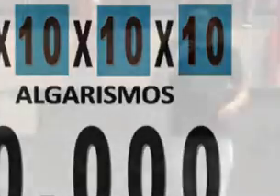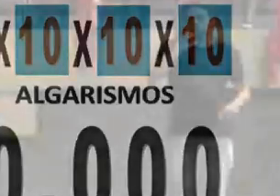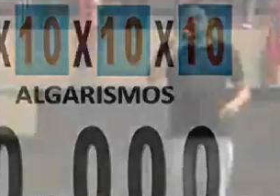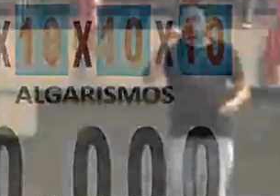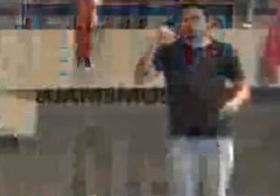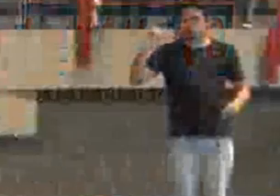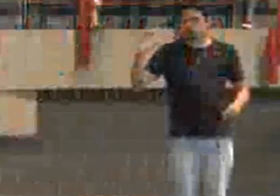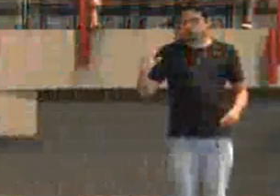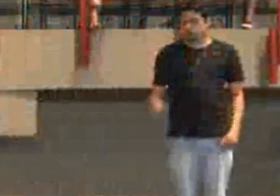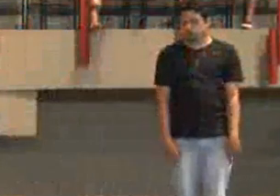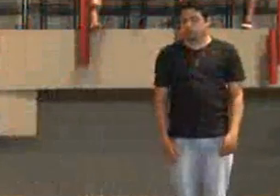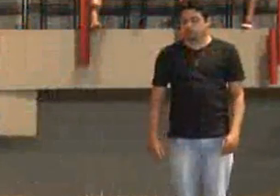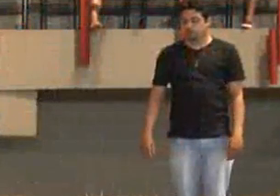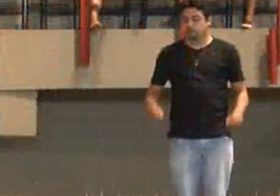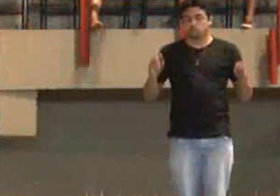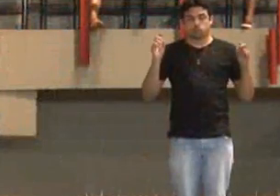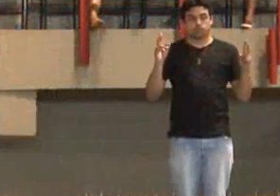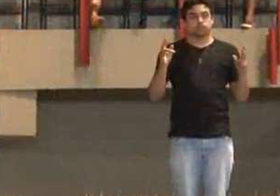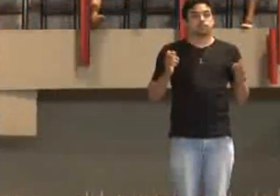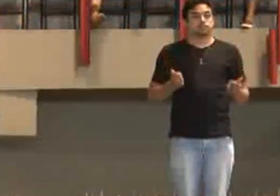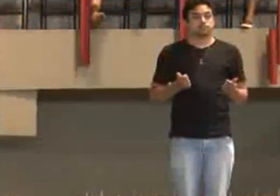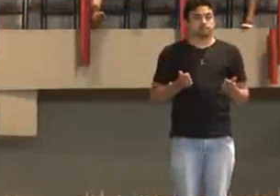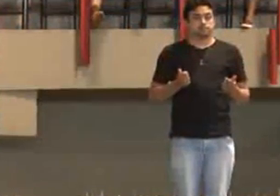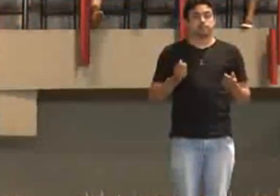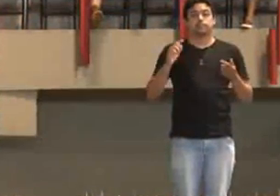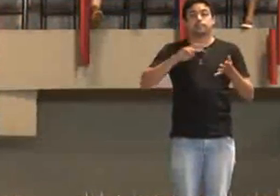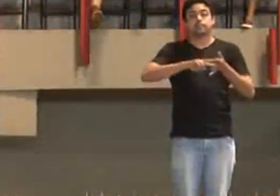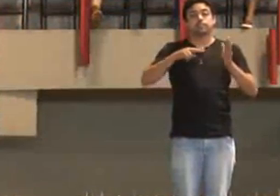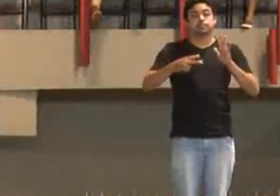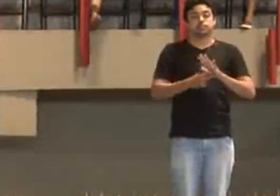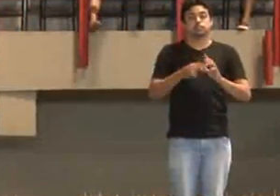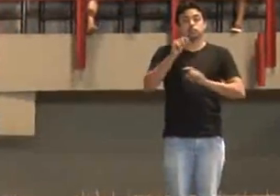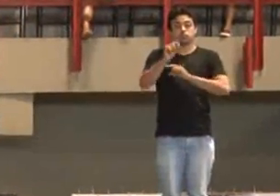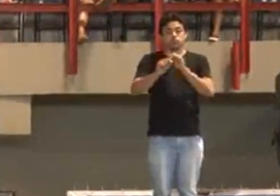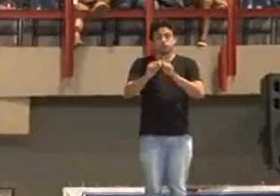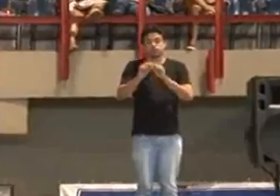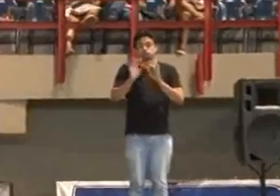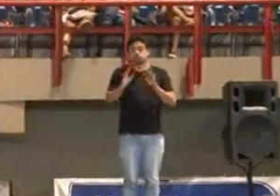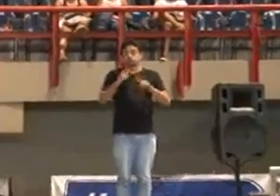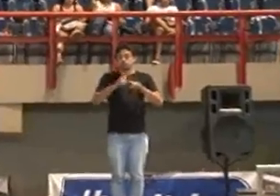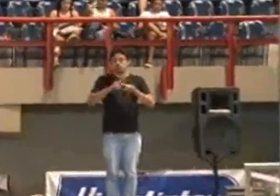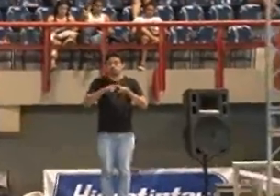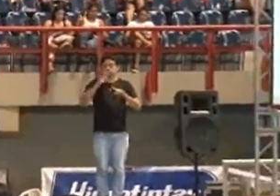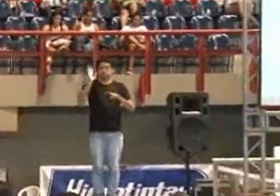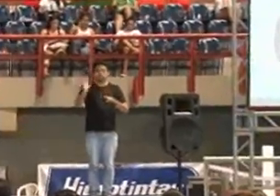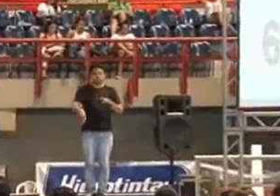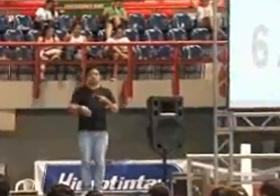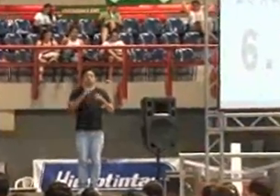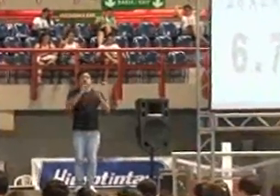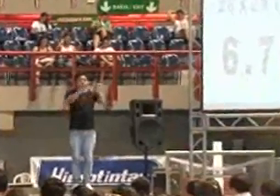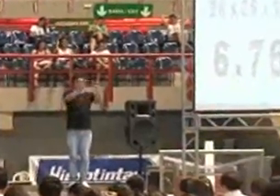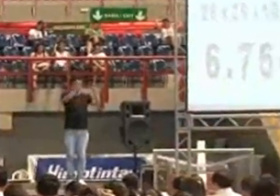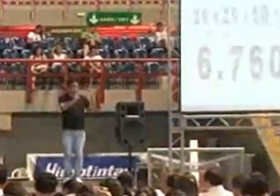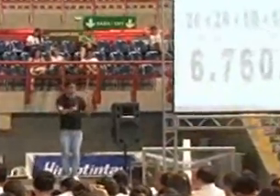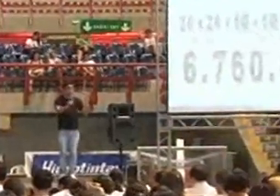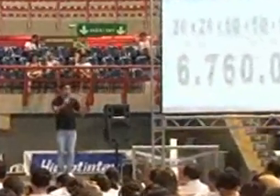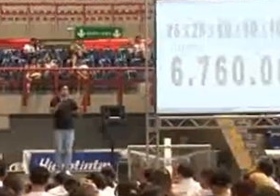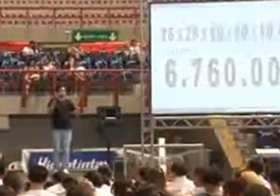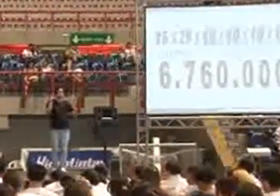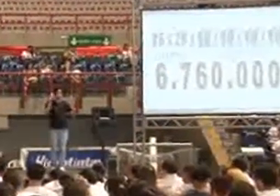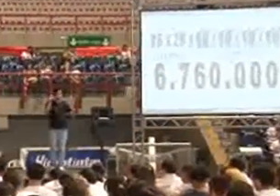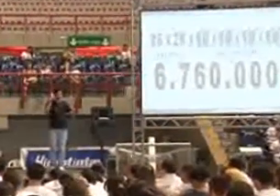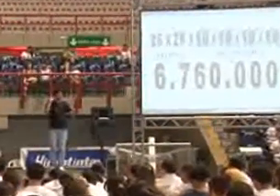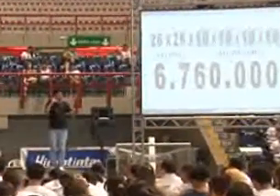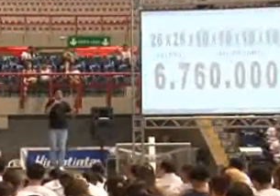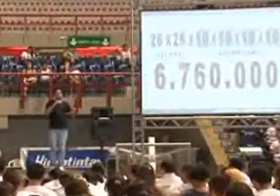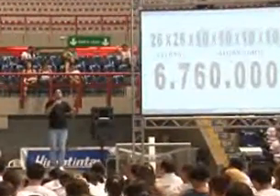6.760.000. Beleza? Então significa dizer o quê? Que no sistema de emplacamento antigo,